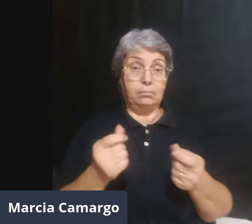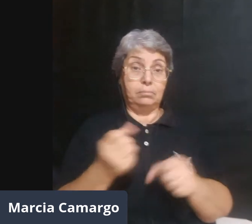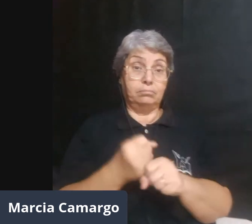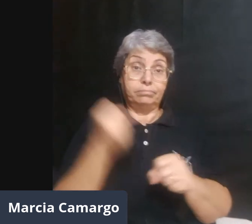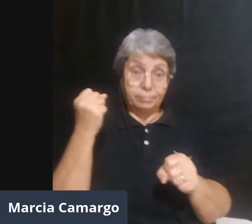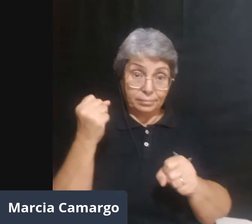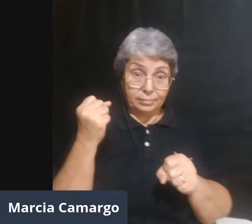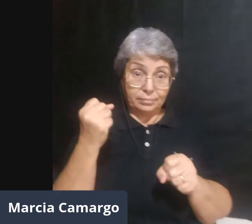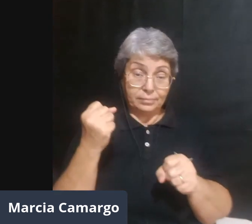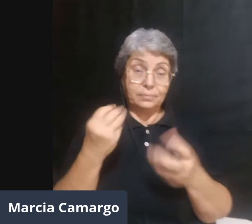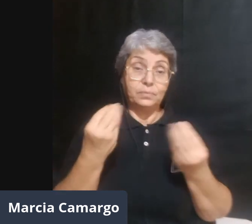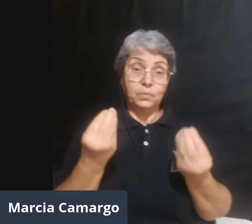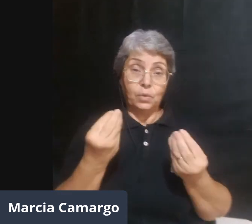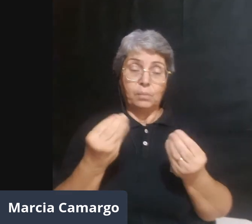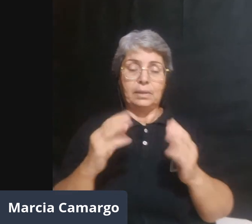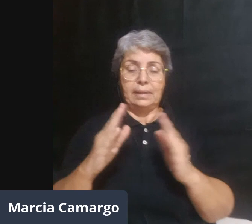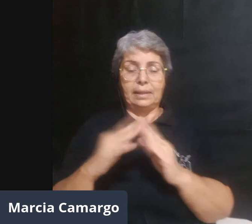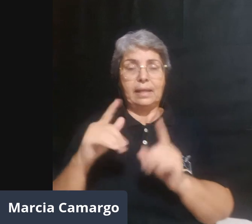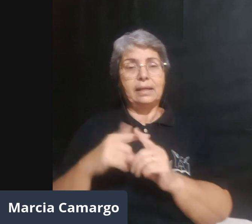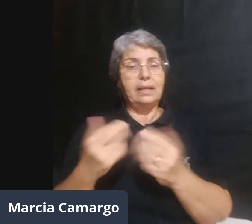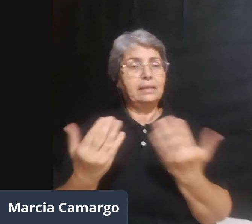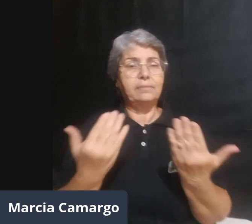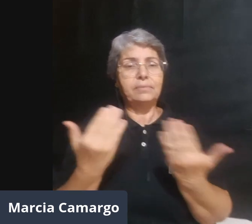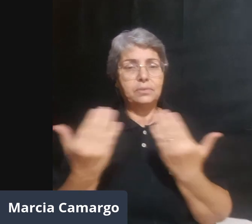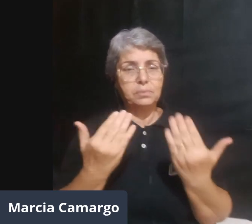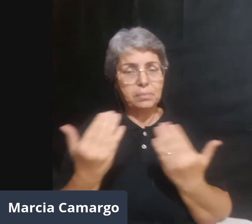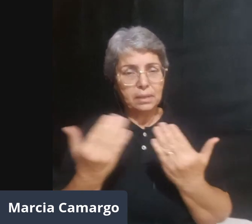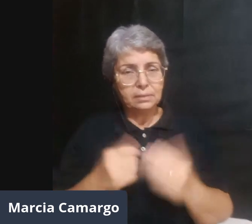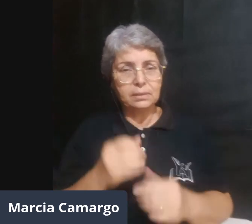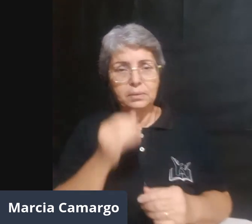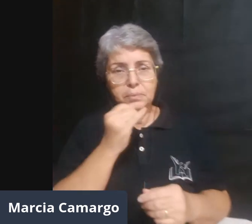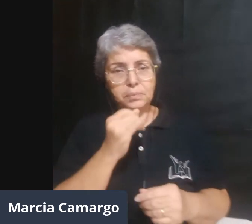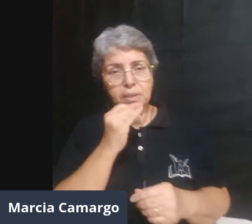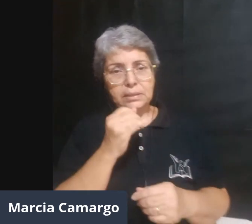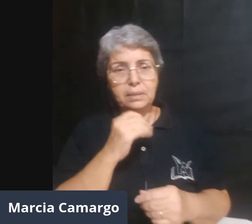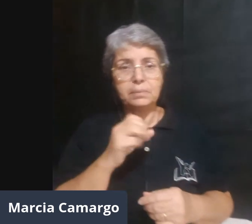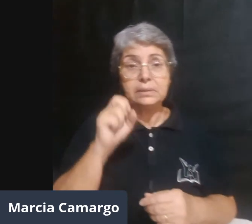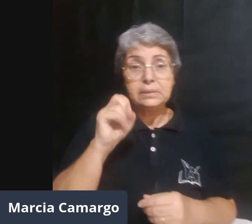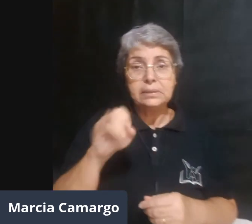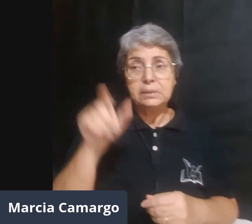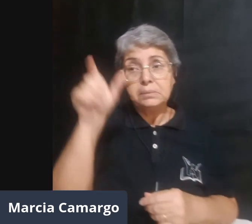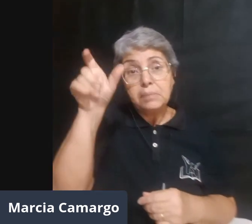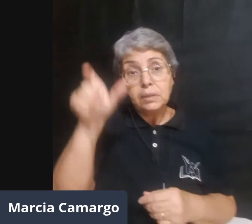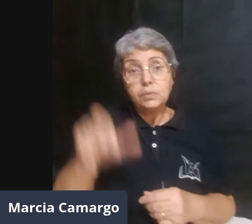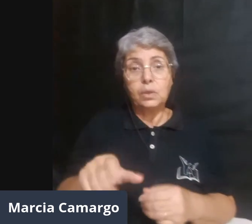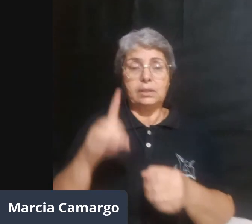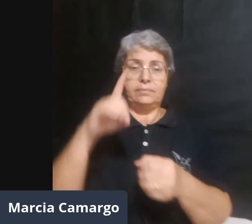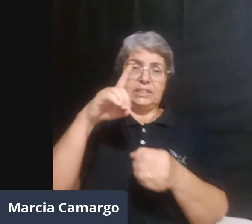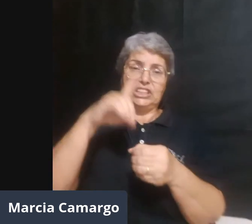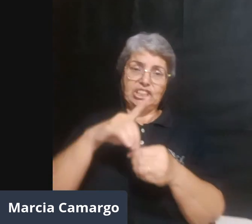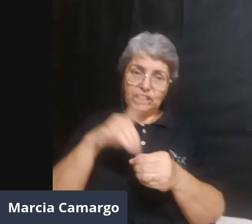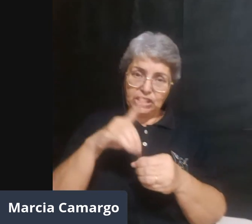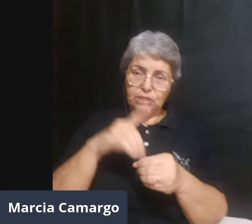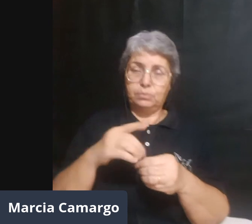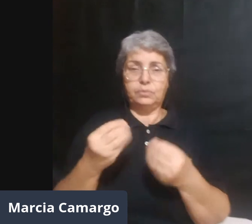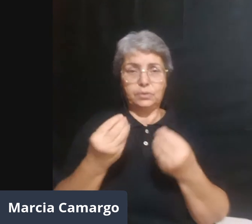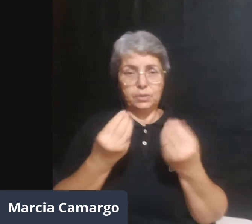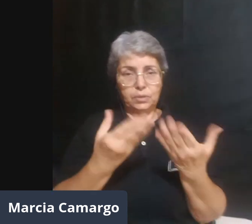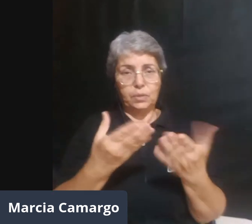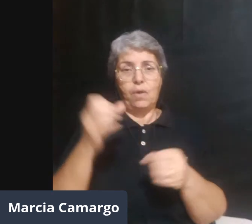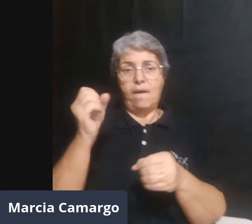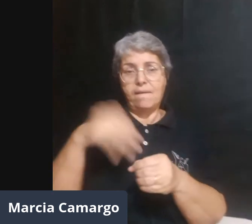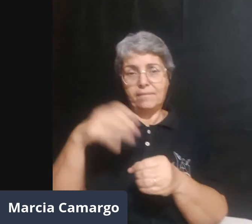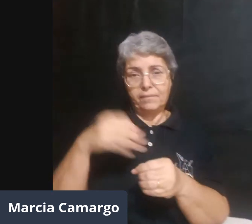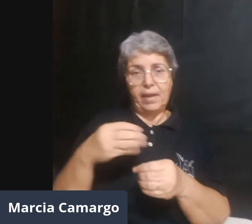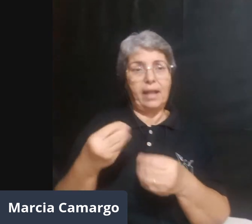espiritualidade das pessoas, baseados, por exemplo, no dízimo e nas ofertas que essas pessoas dão. O